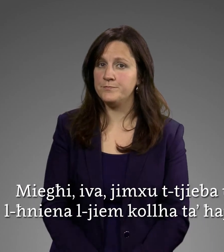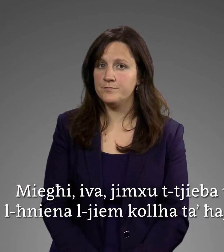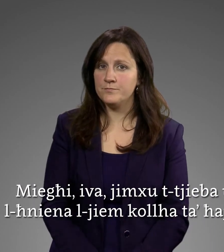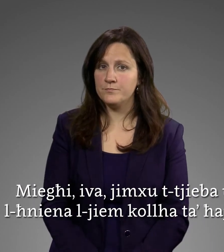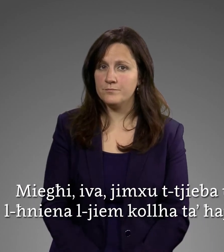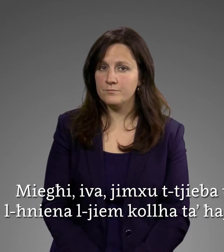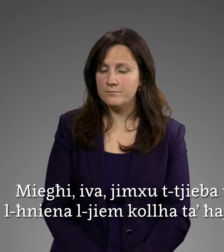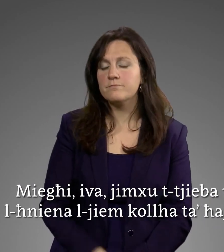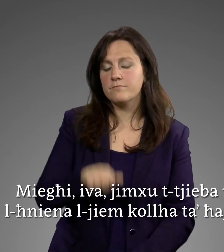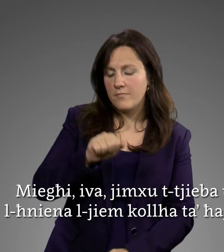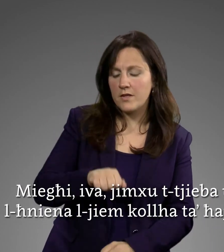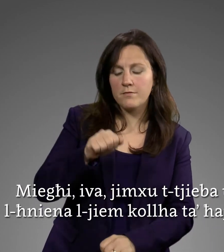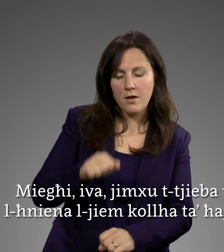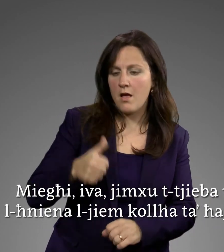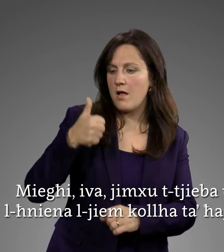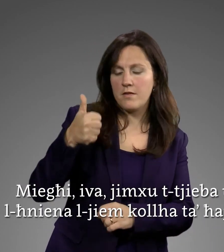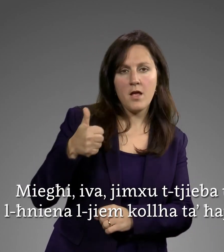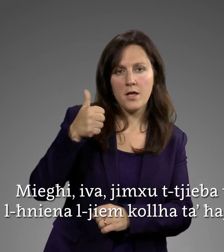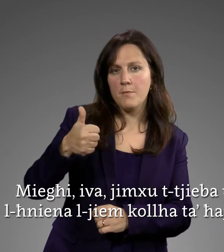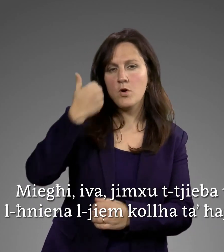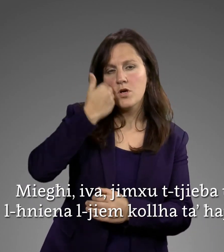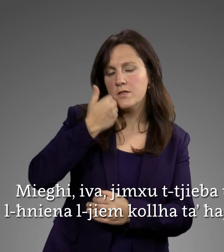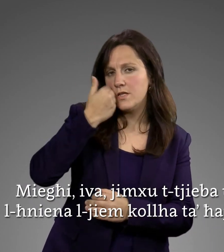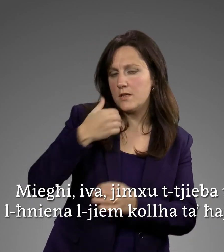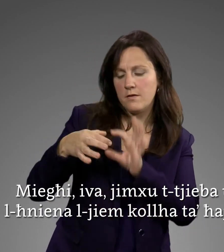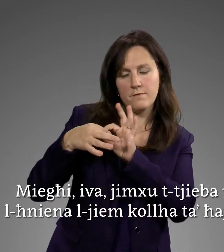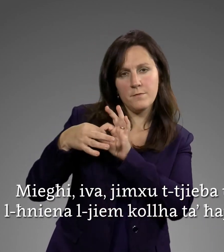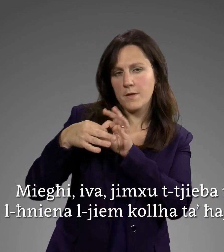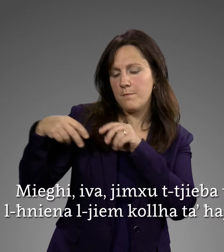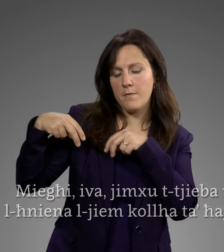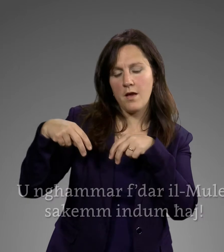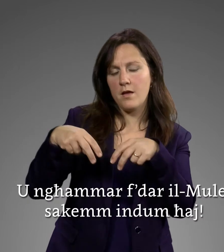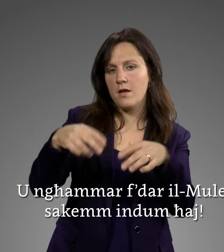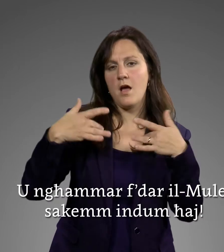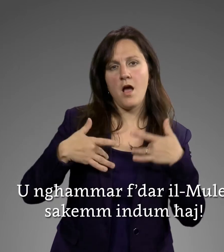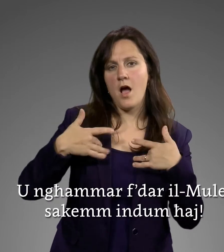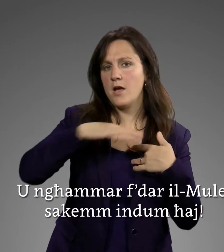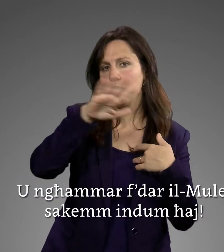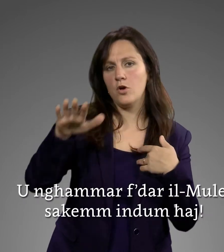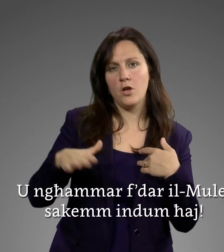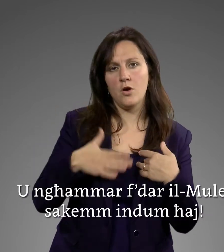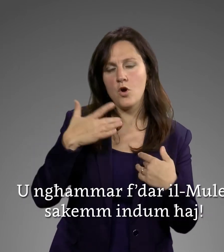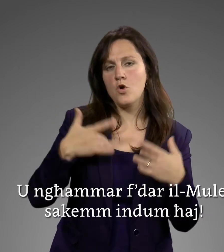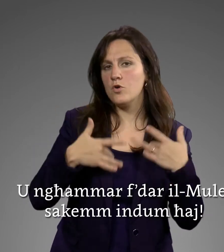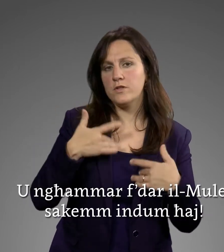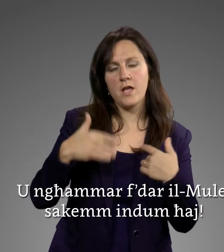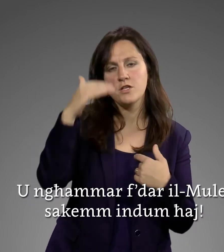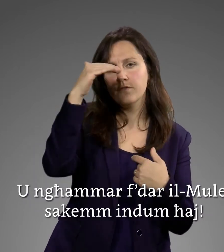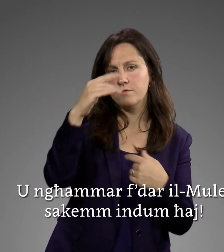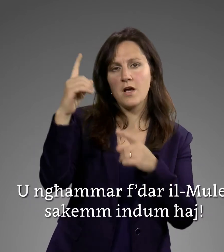Miegħi iva jimxu it-tieba u l-ħniena il-jim kollha ta' ħajti. U nammar f'dar il-mulej sakemm indum ħaj.